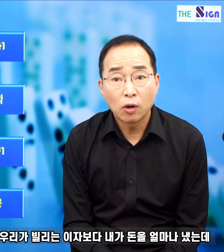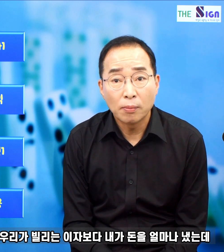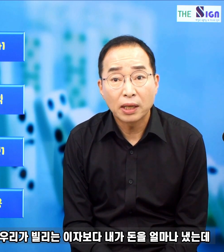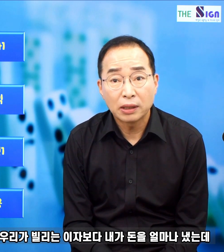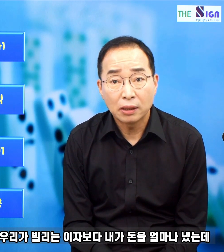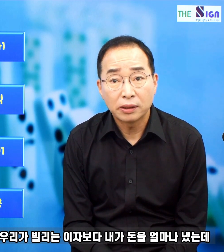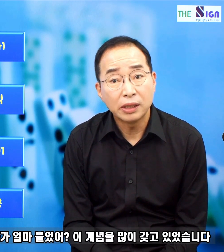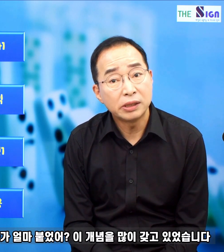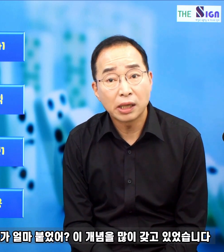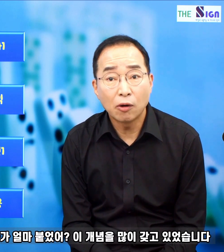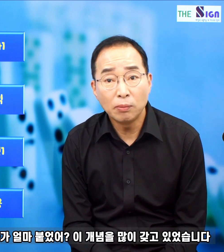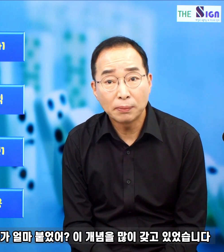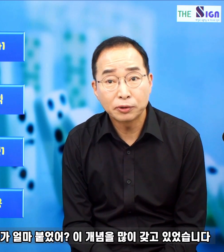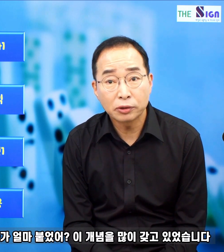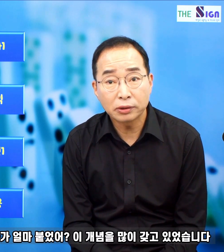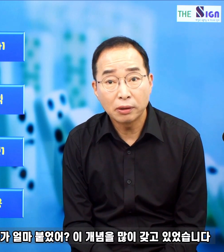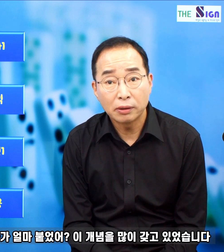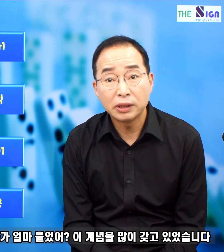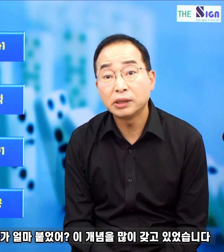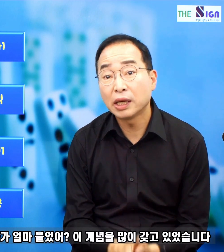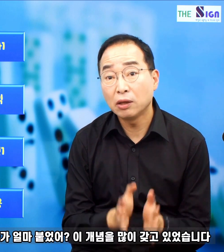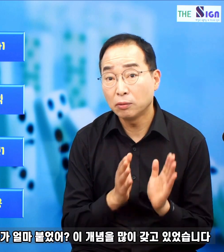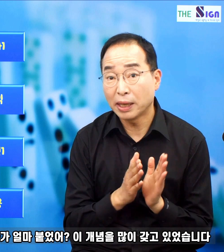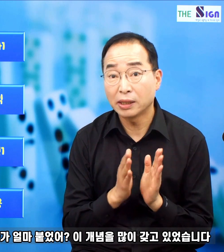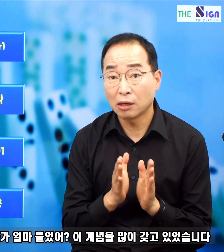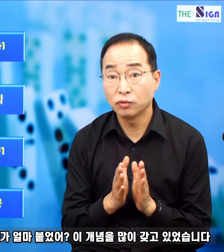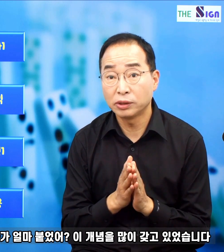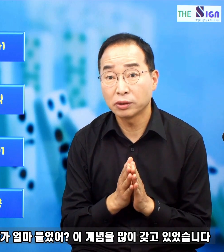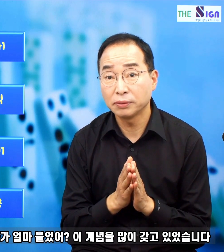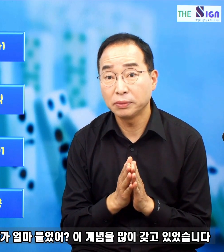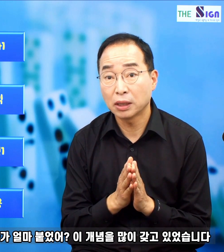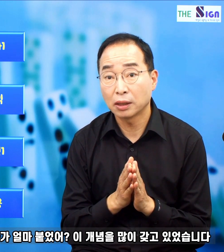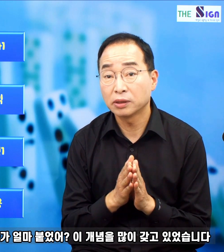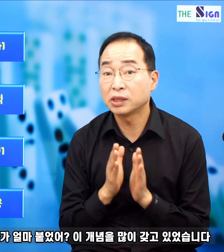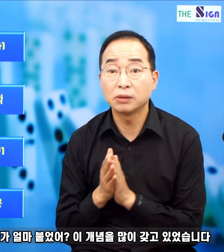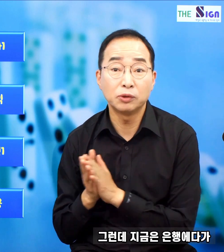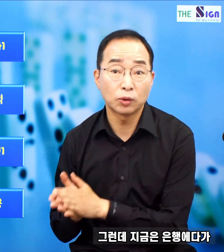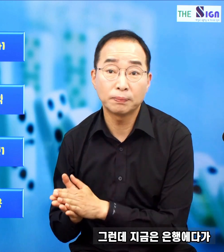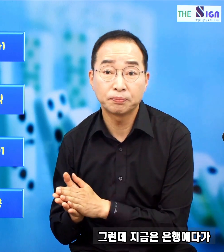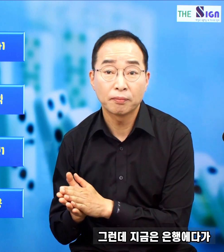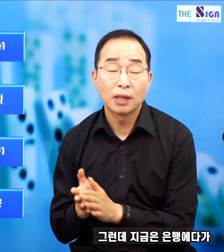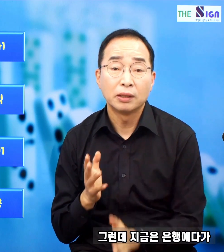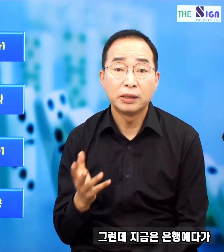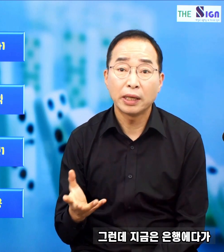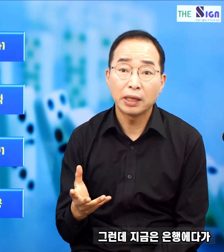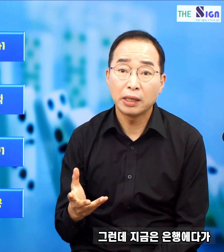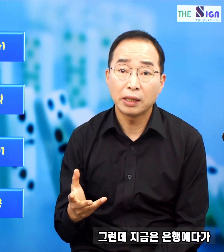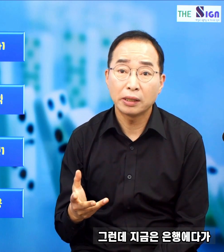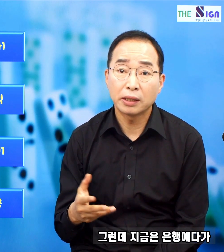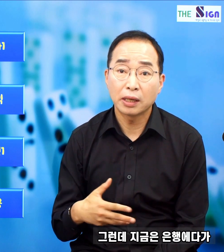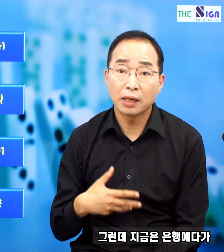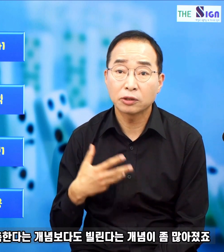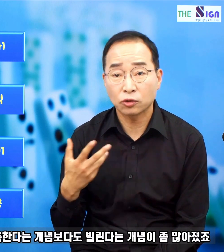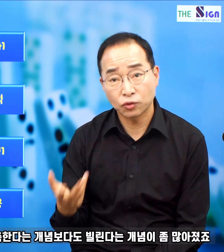얼마나 내는데 이자가 얼마 붙었어? 이 개념을 많이 갖고 있었습니다. 근데 지금은 좀 은행에다가